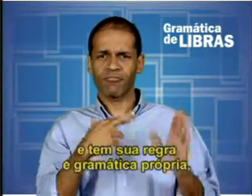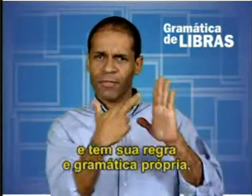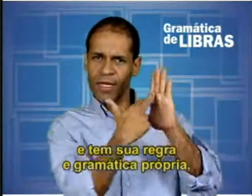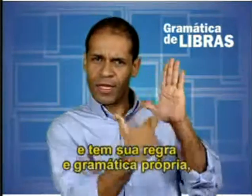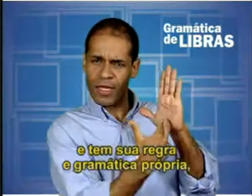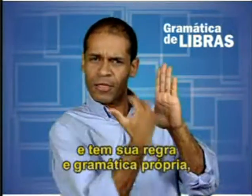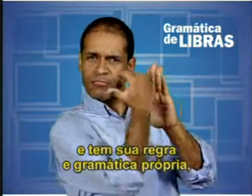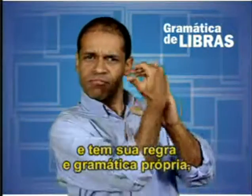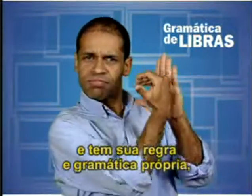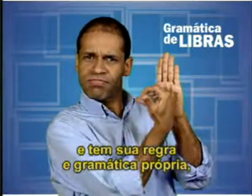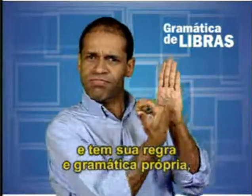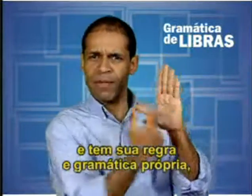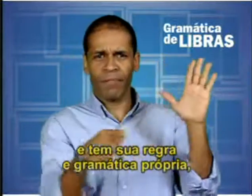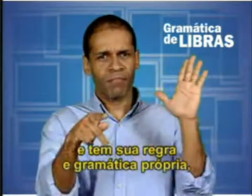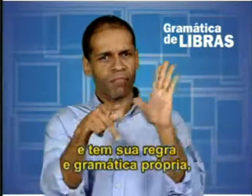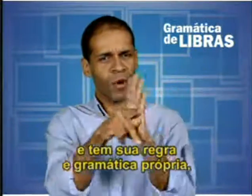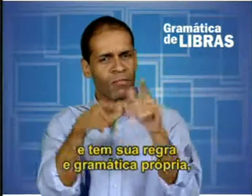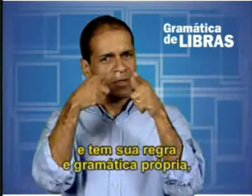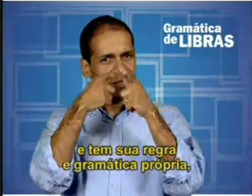e tem sua regra e gramática própria,